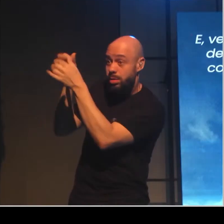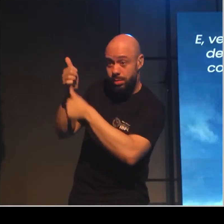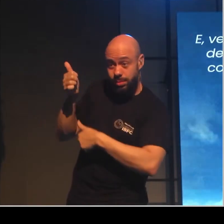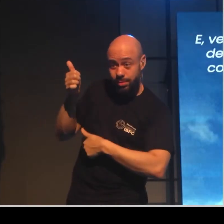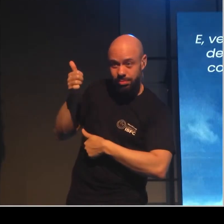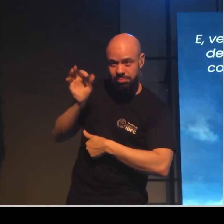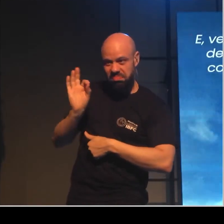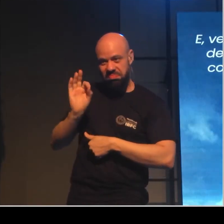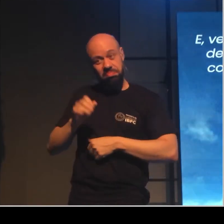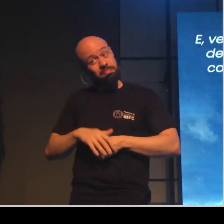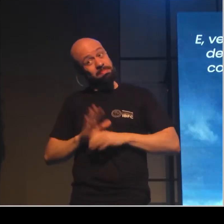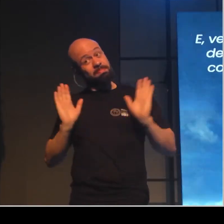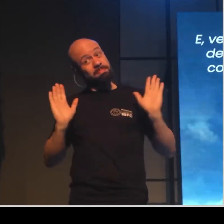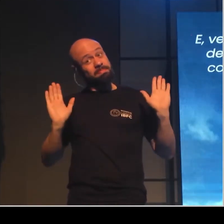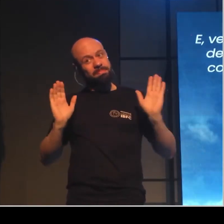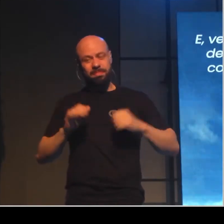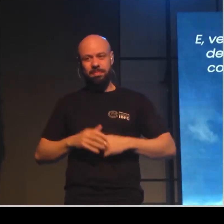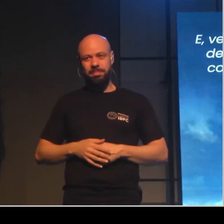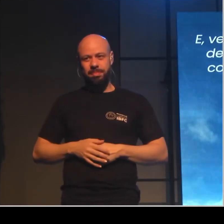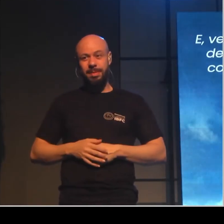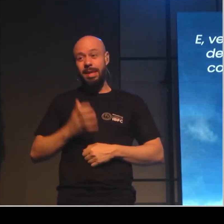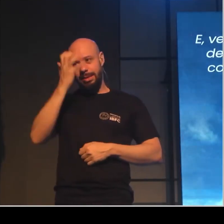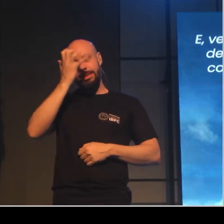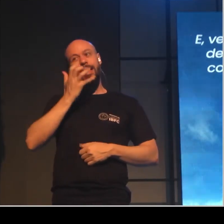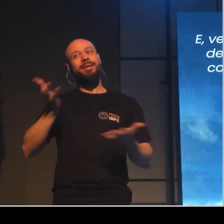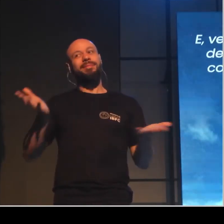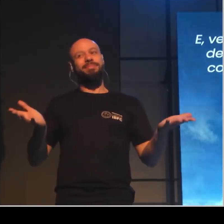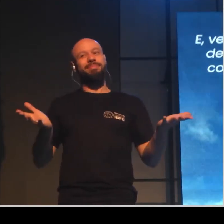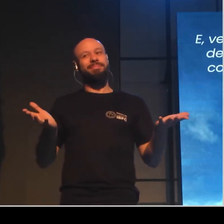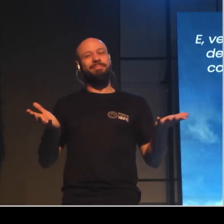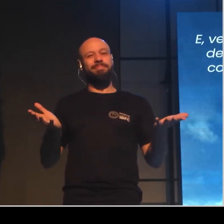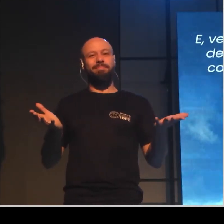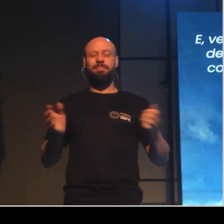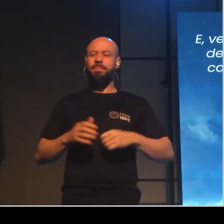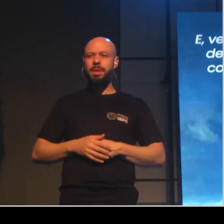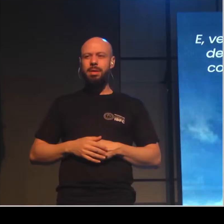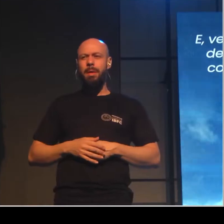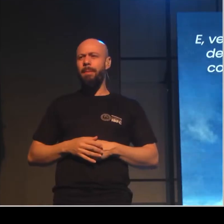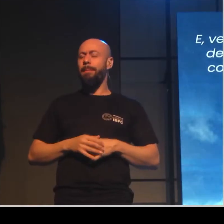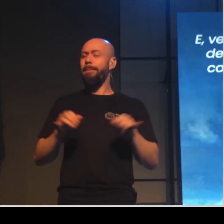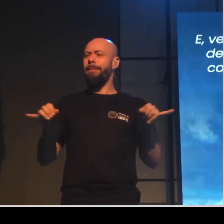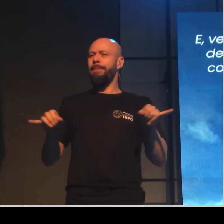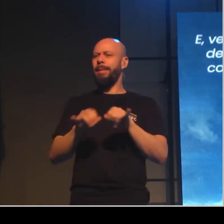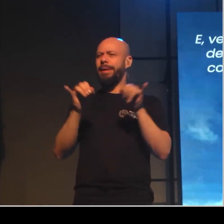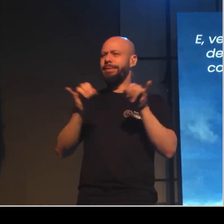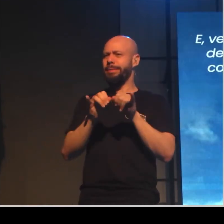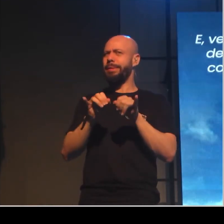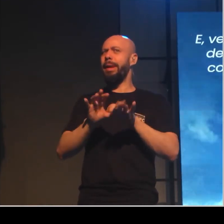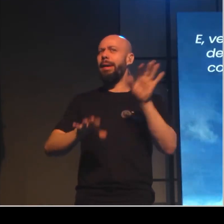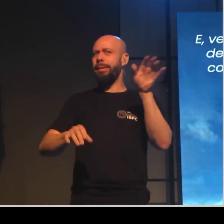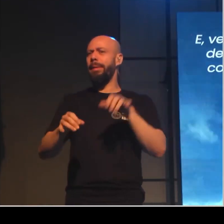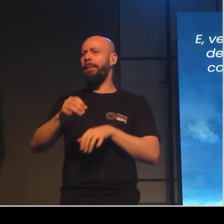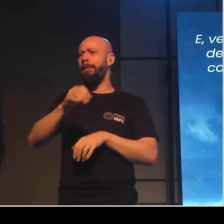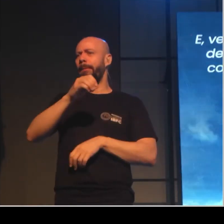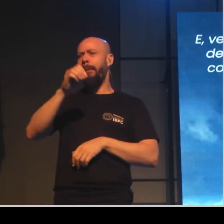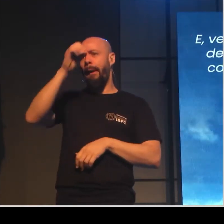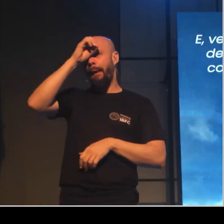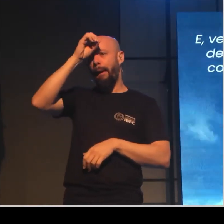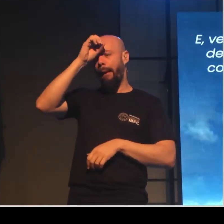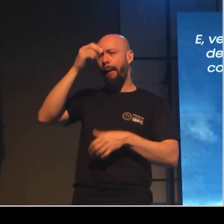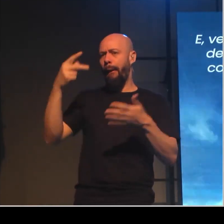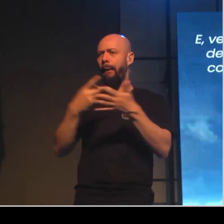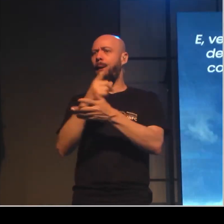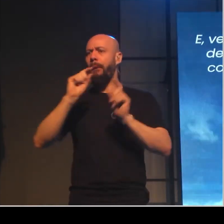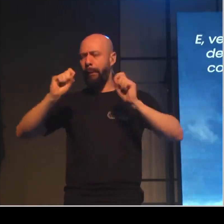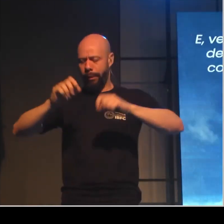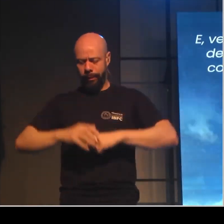Me perdoe a franqueza, mas eu vou dizer para vocês a coisa mais tola, mais estúpida, ou vamos dizer assim, a